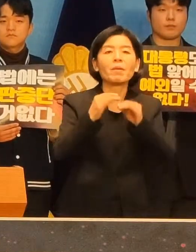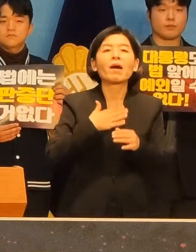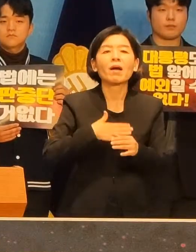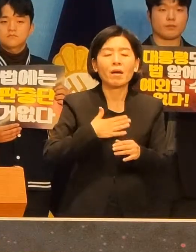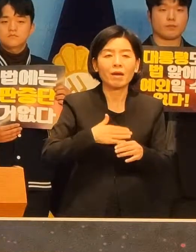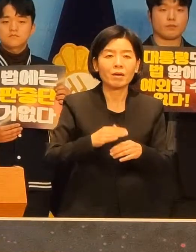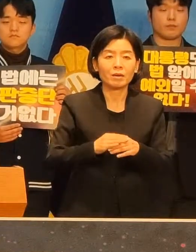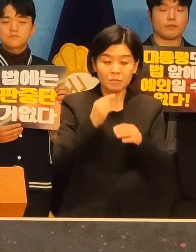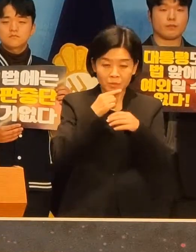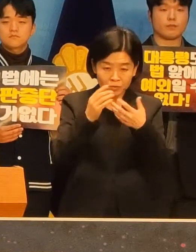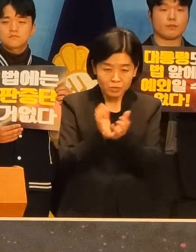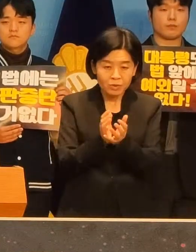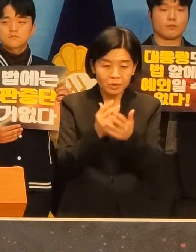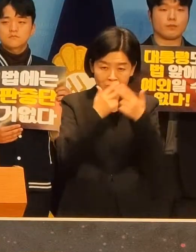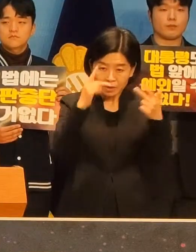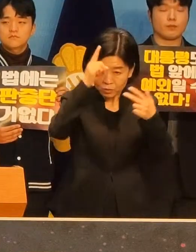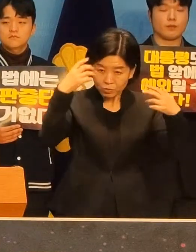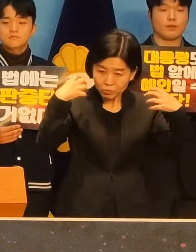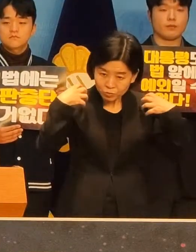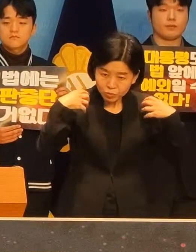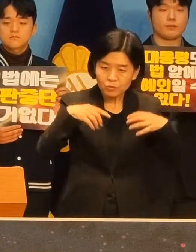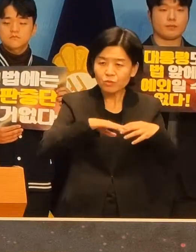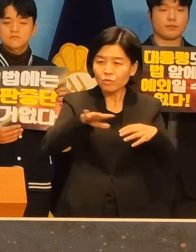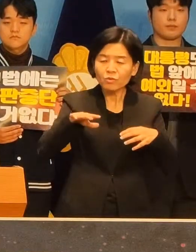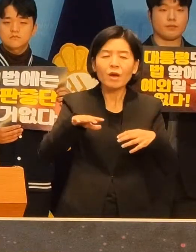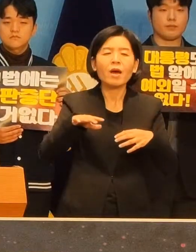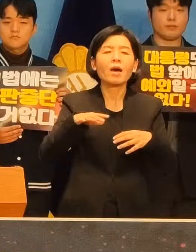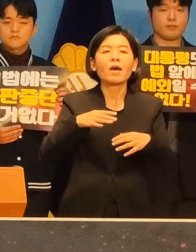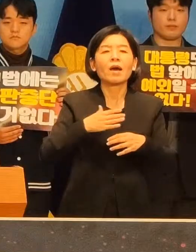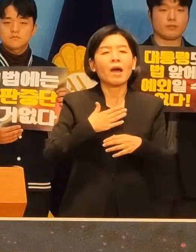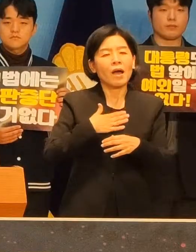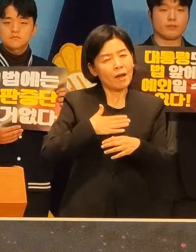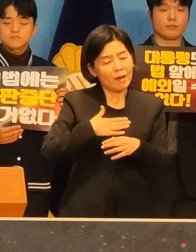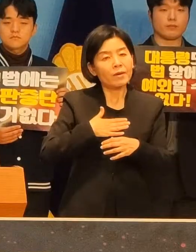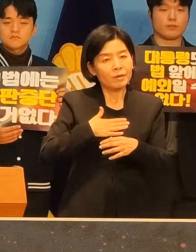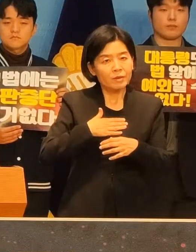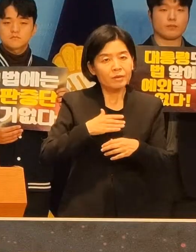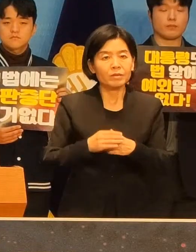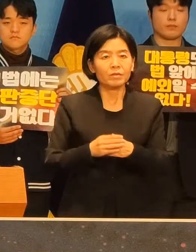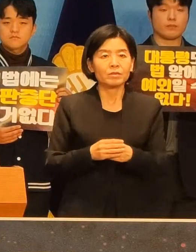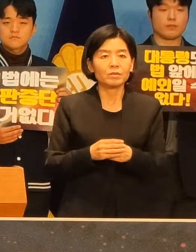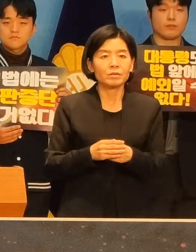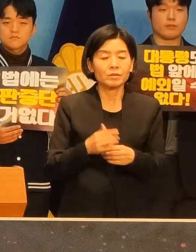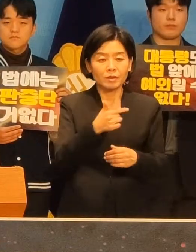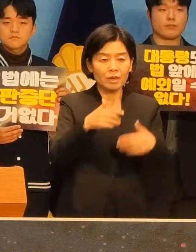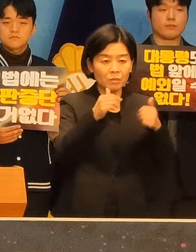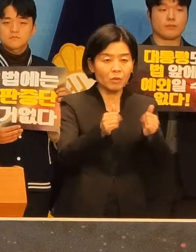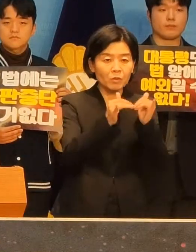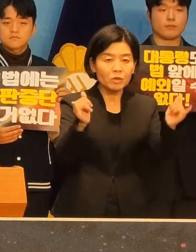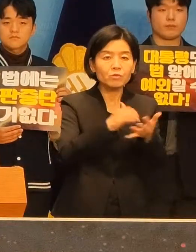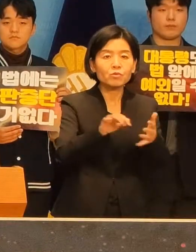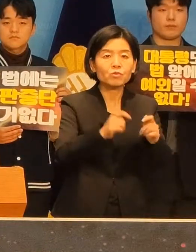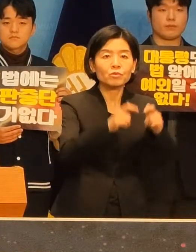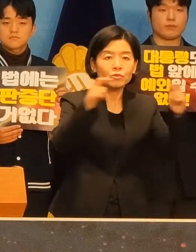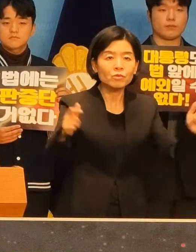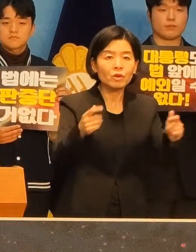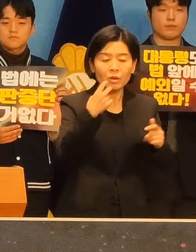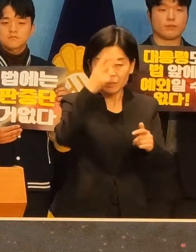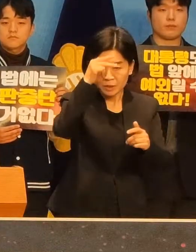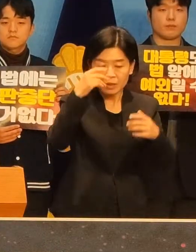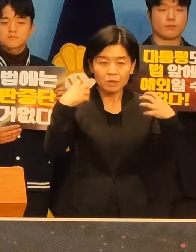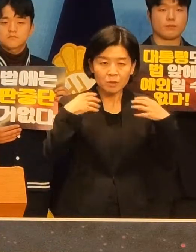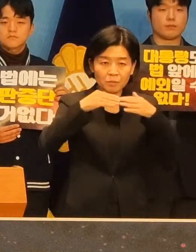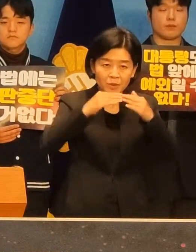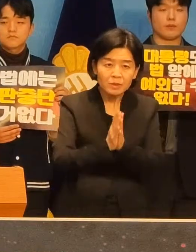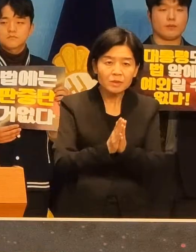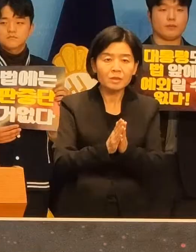민주당과 이재명 정부는 이 사실을 그 누구보다 잘 알고 있기 때문에 대법관 증원, 검찰청 폐지,